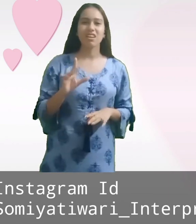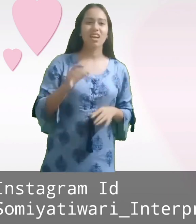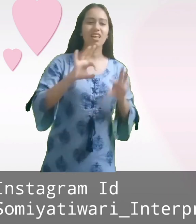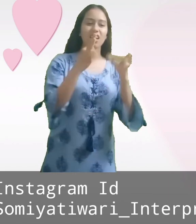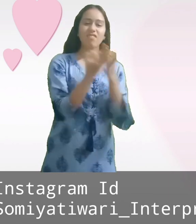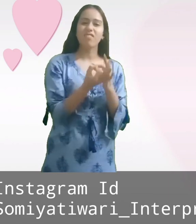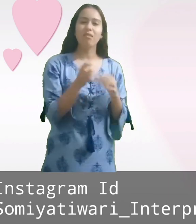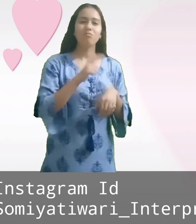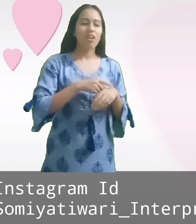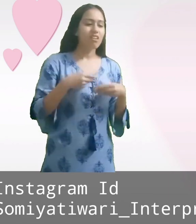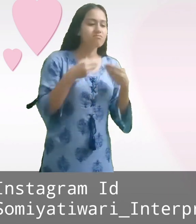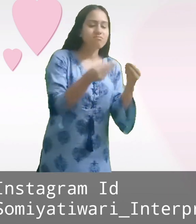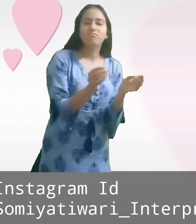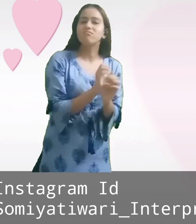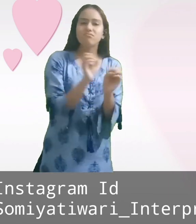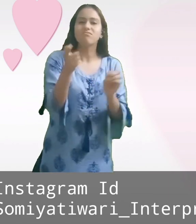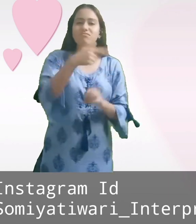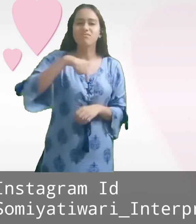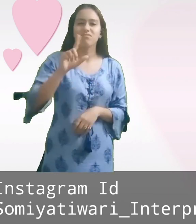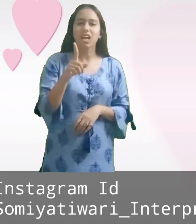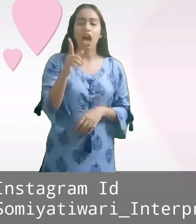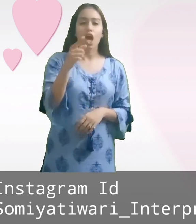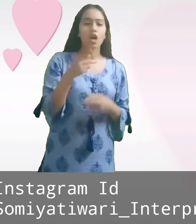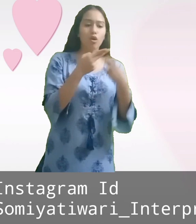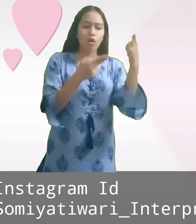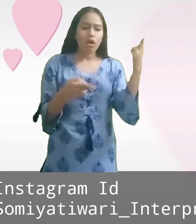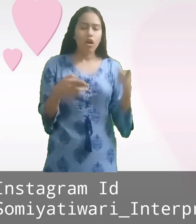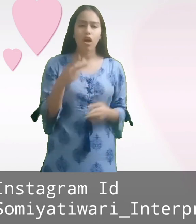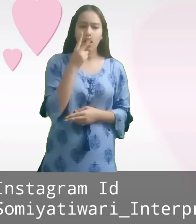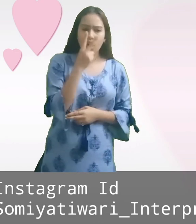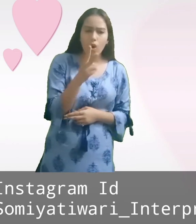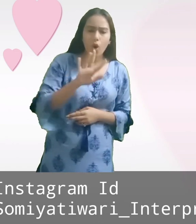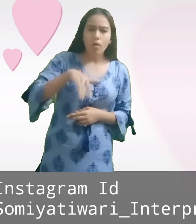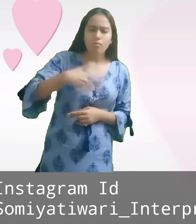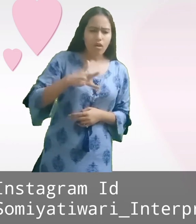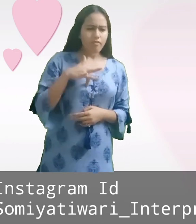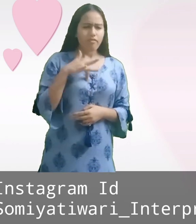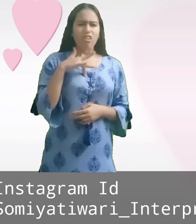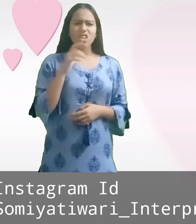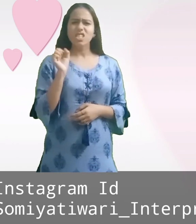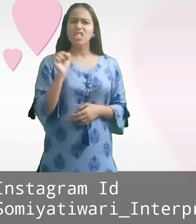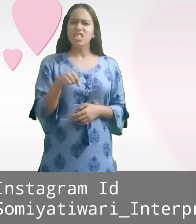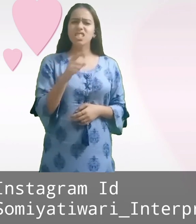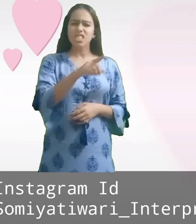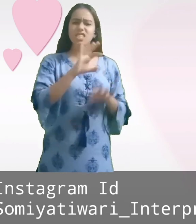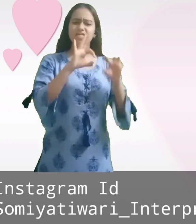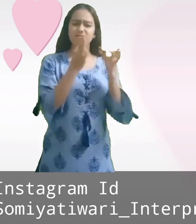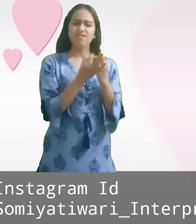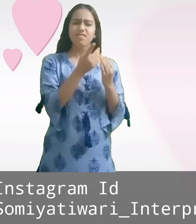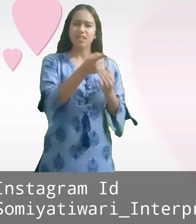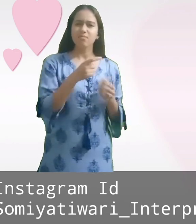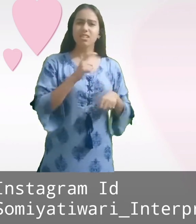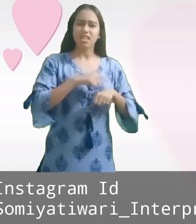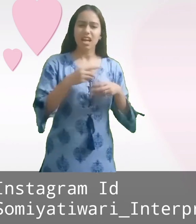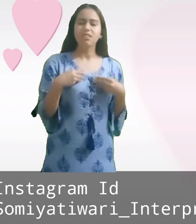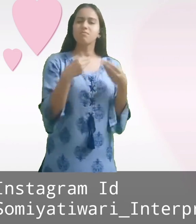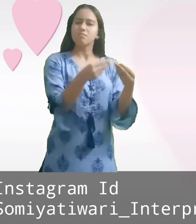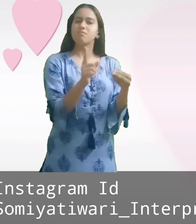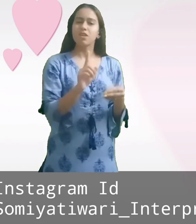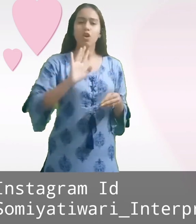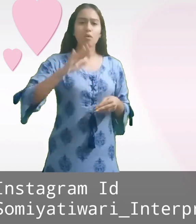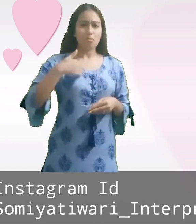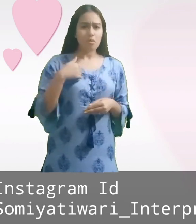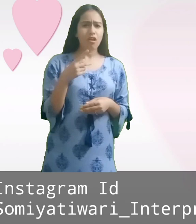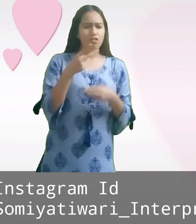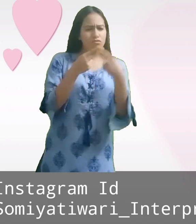भी टाइम नहीं दे पाते। तो ये स्टोरी सुनने के बाद आपको फील होगा कि कहीं ना कहीं आपको अपने पेरेंट्स को और टाइम देना चाहिए, क्योंकि मैंने